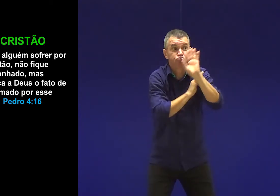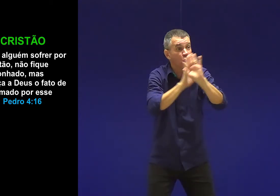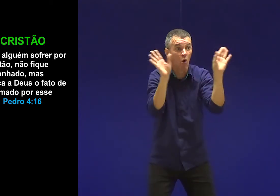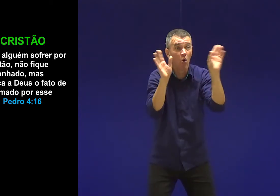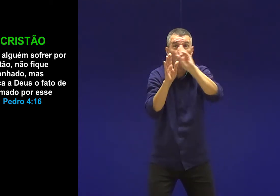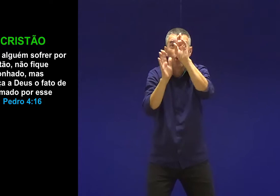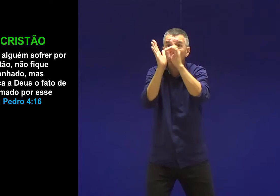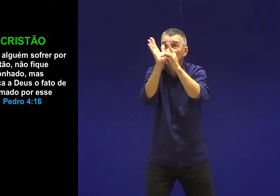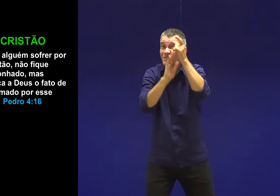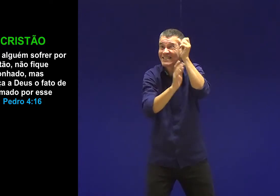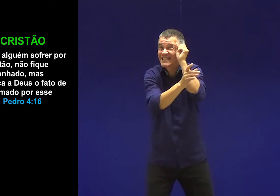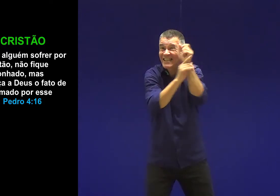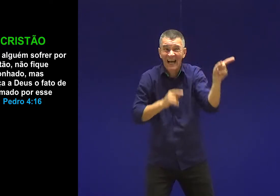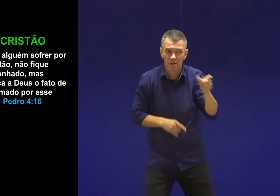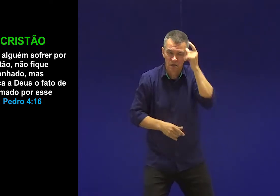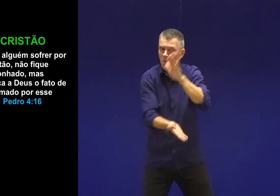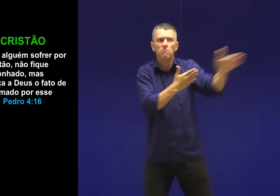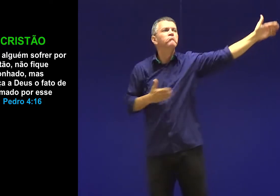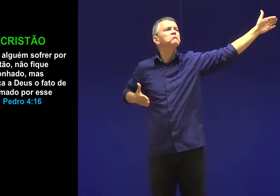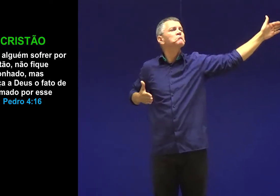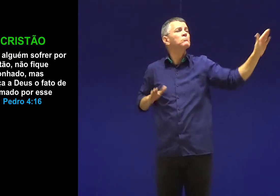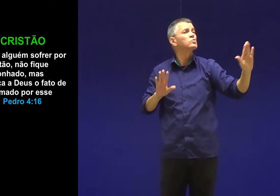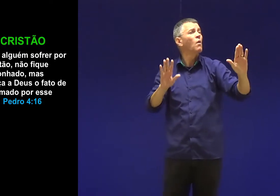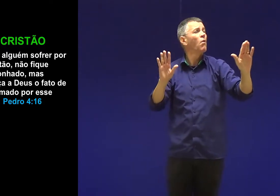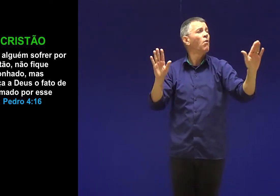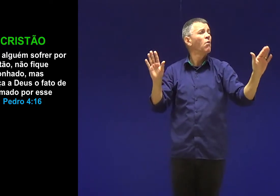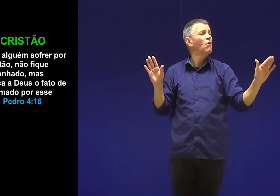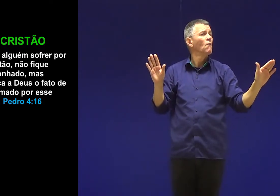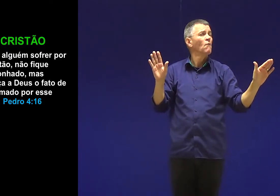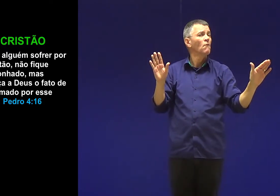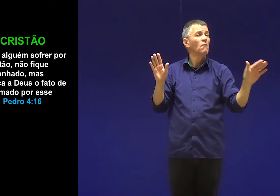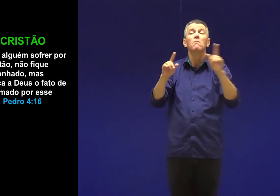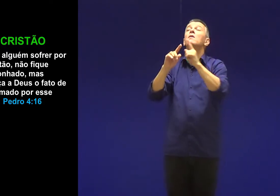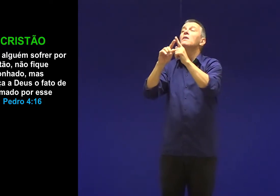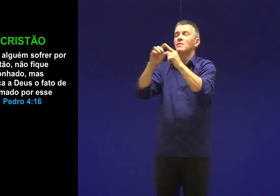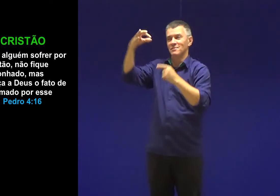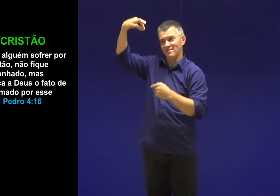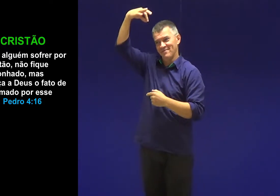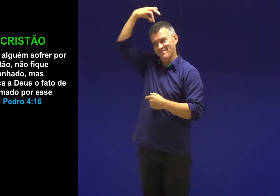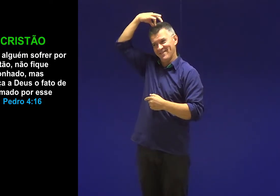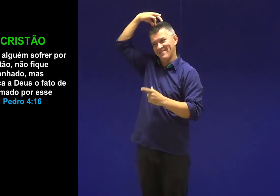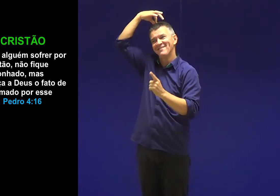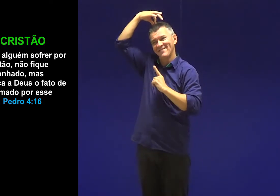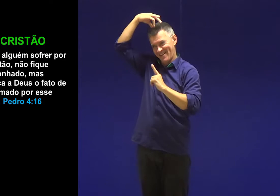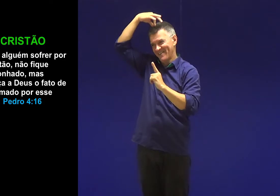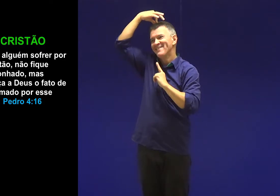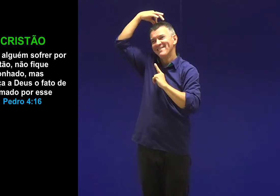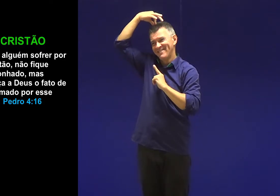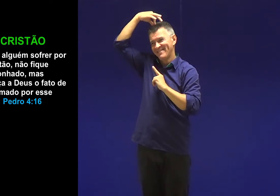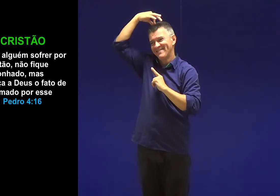Ah, não, porque é só repreender em nome de Jesus, então o inimigo sai.